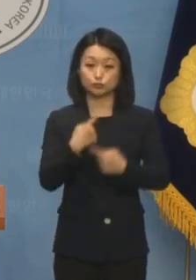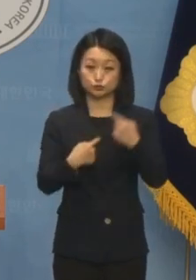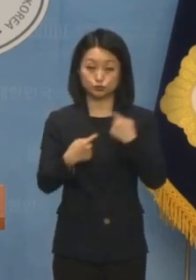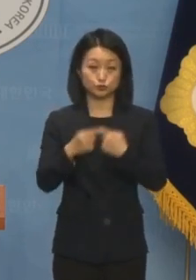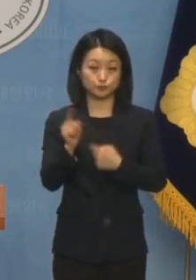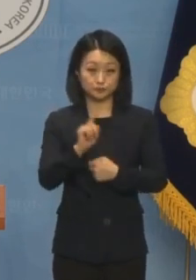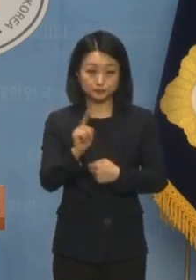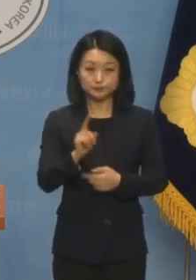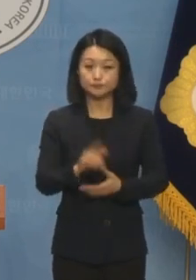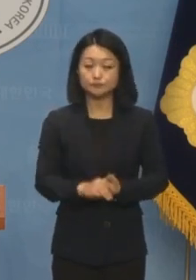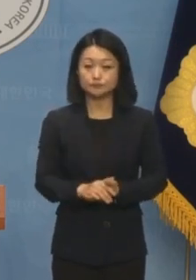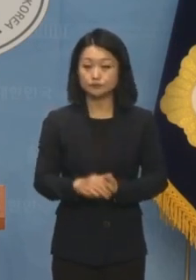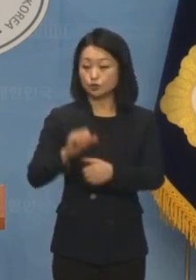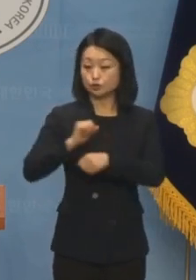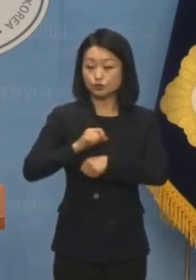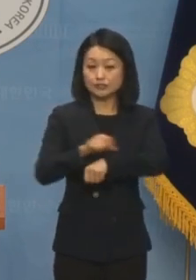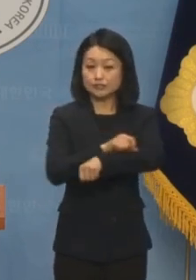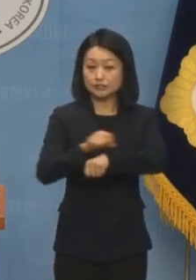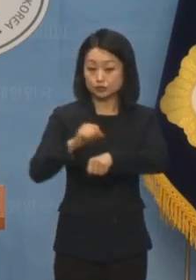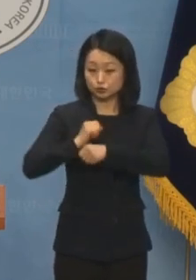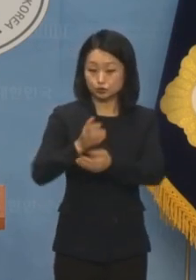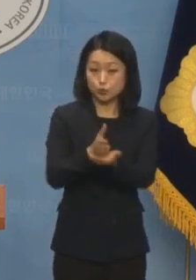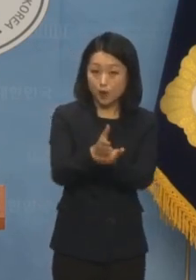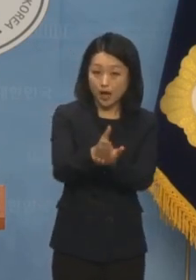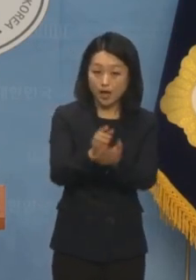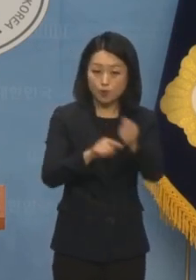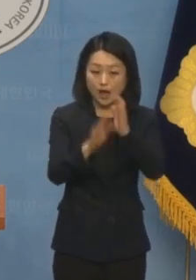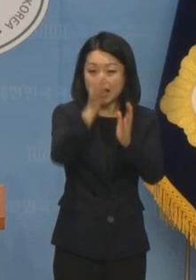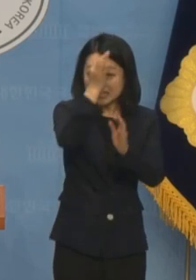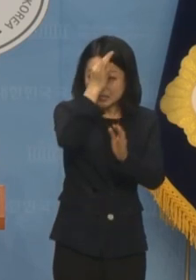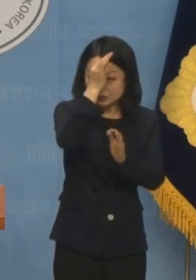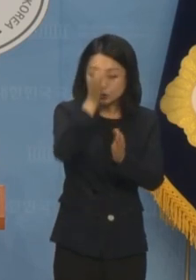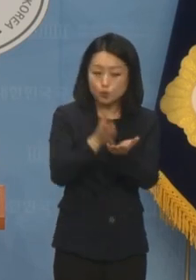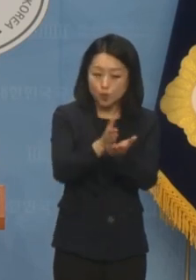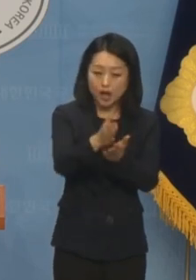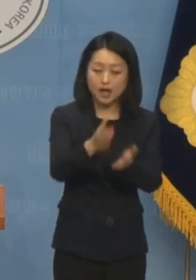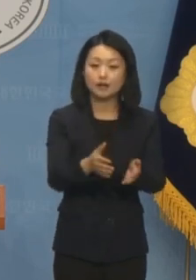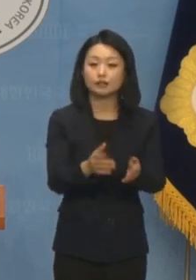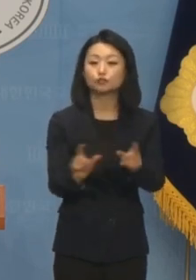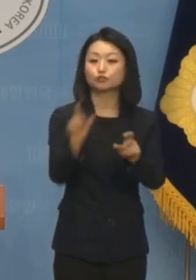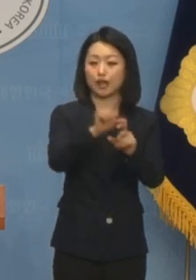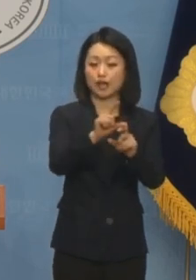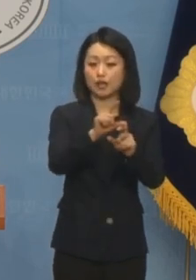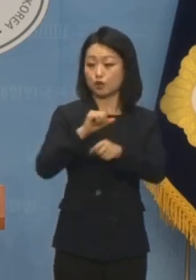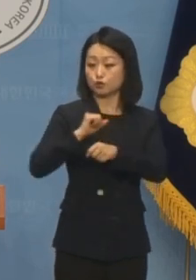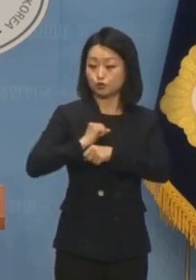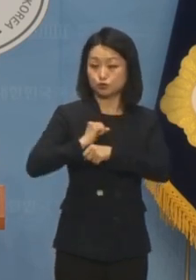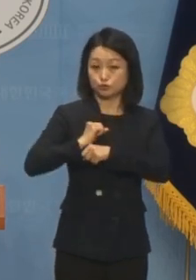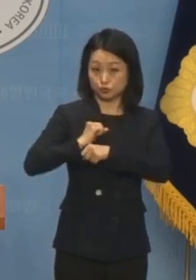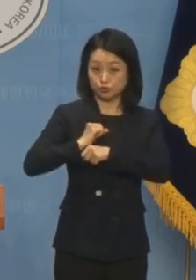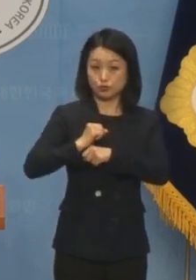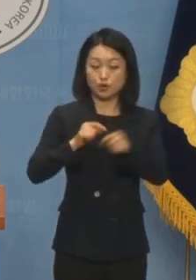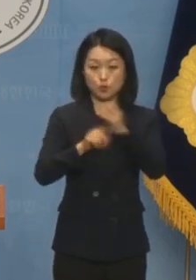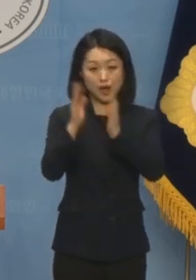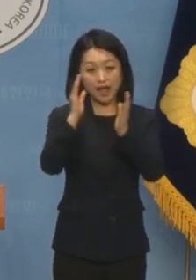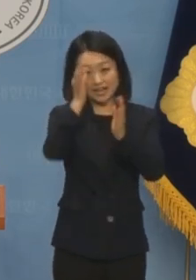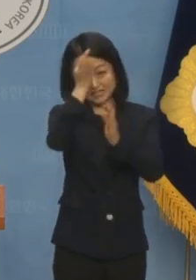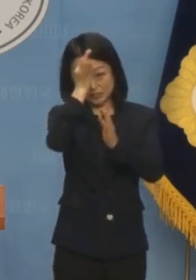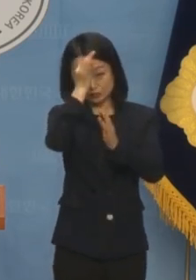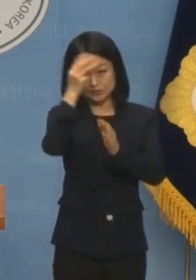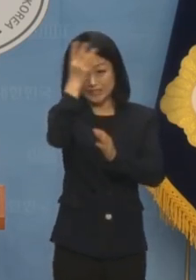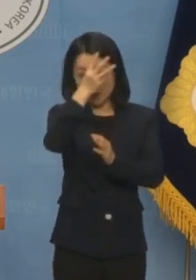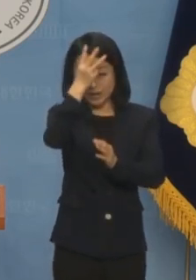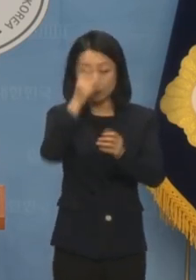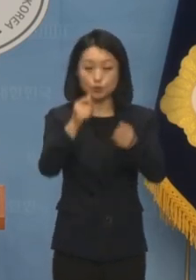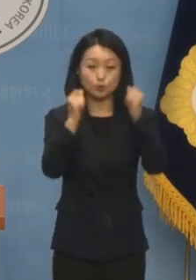의입니다 군인의 특수 병과에 과학 기술가 새로이 추가하고 국방 첨당 과학 기술 사관학교를 졸업한